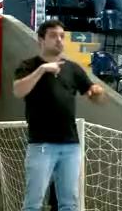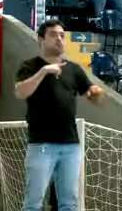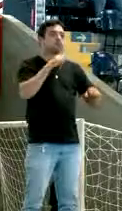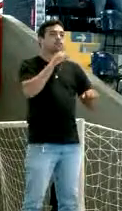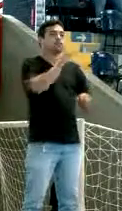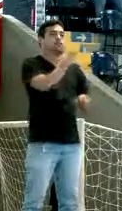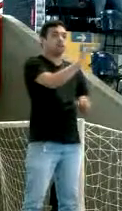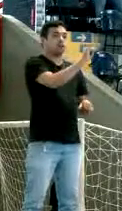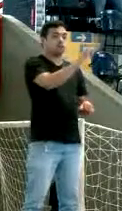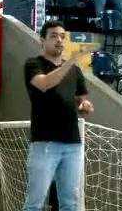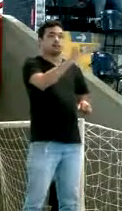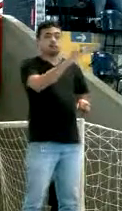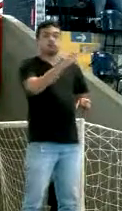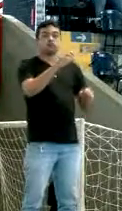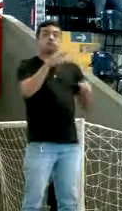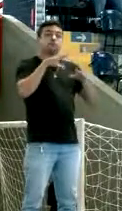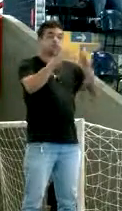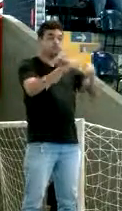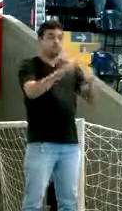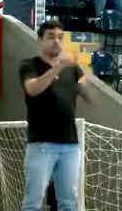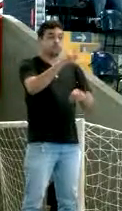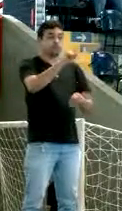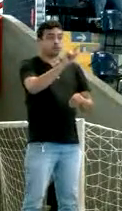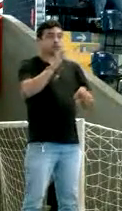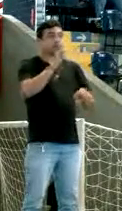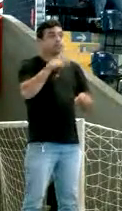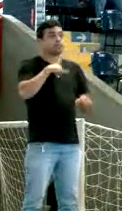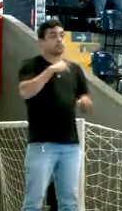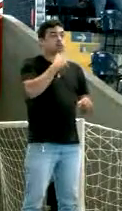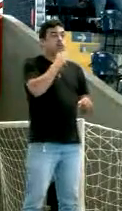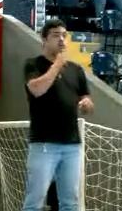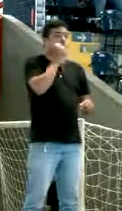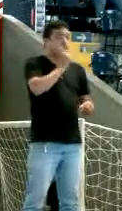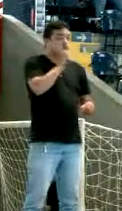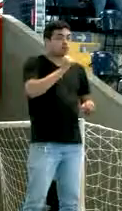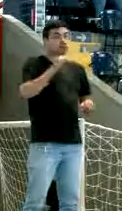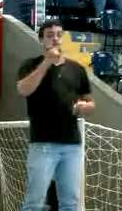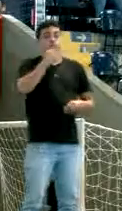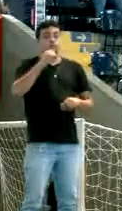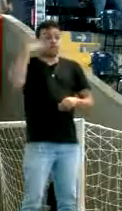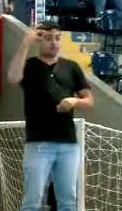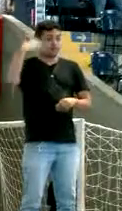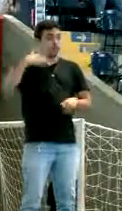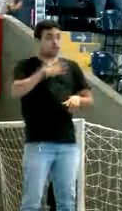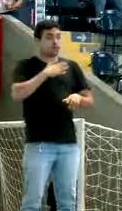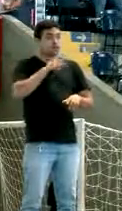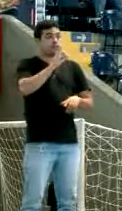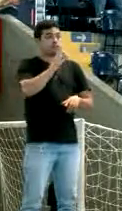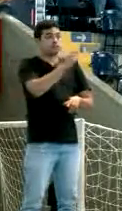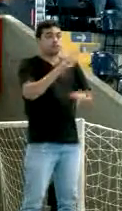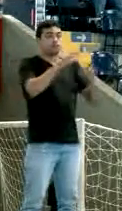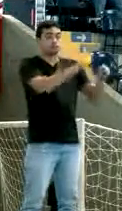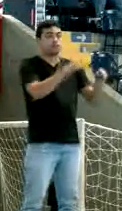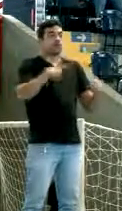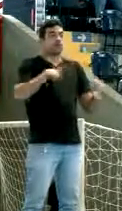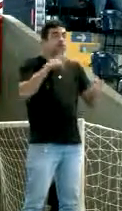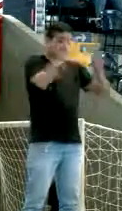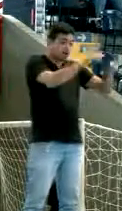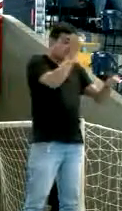Pego. E se eu fosse mulher e um homem cantasse para mim, ai se eu te pego, eu ia dizer, você vai pegar o